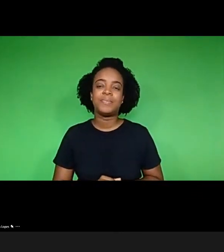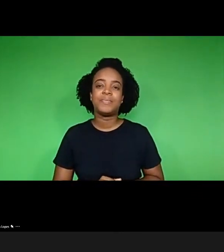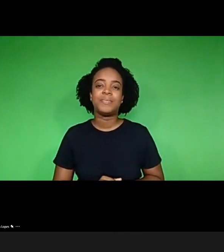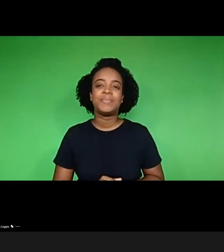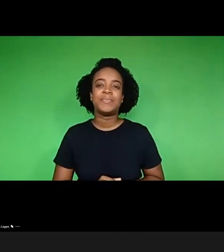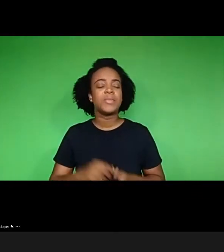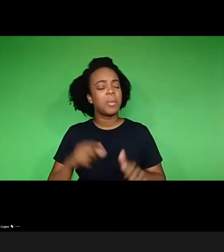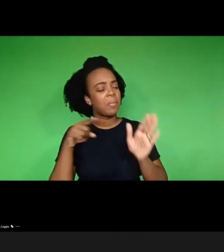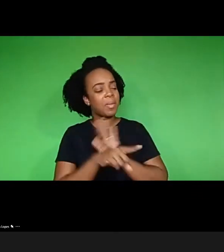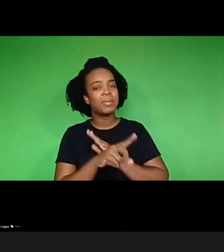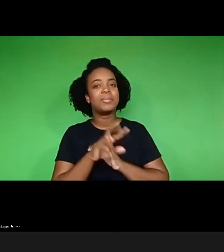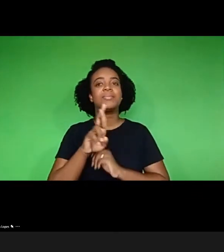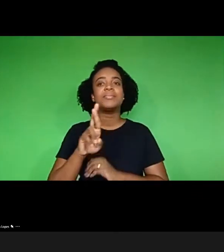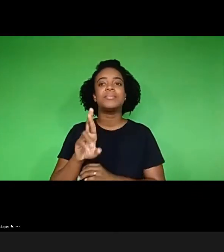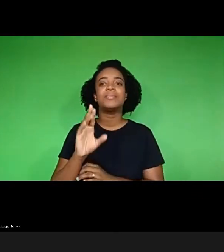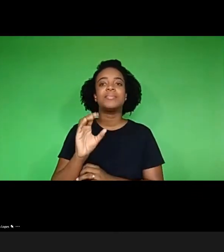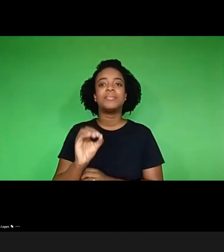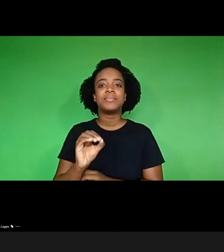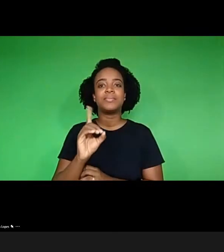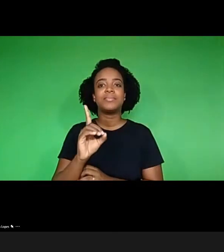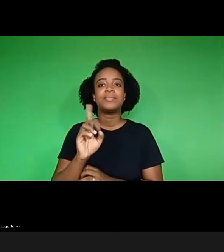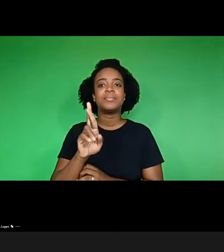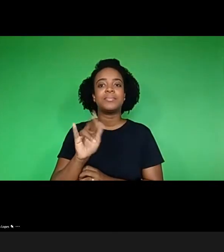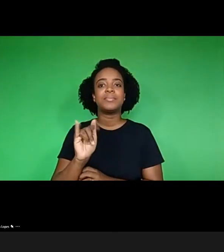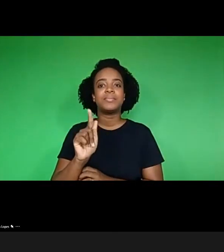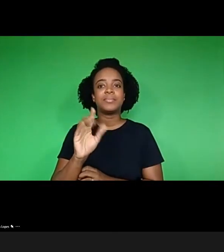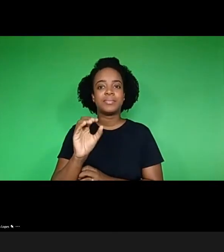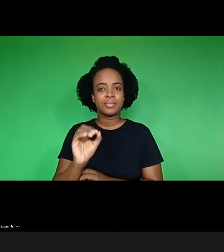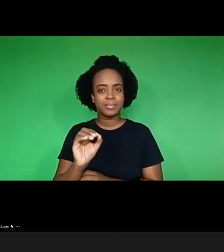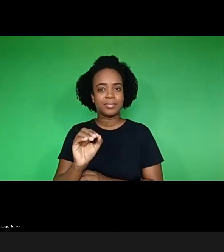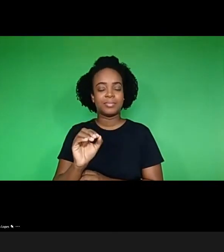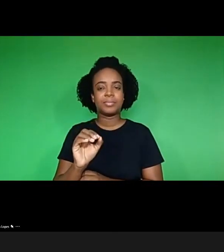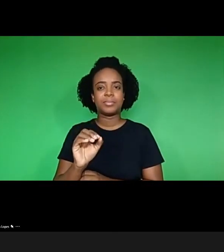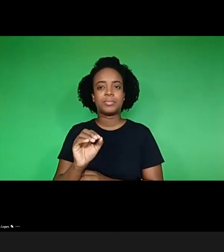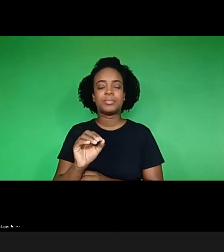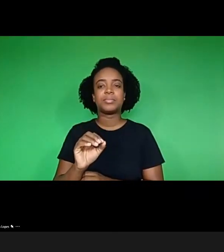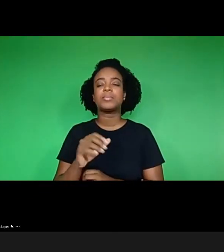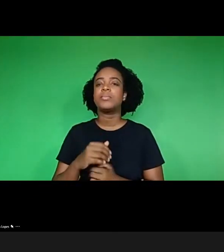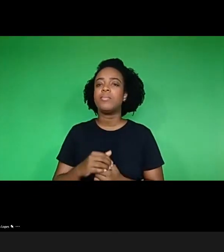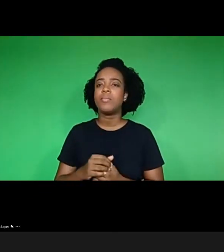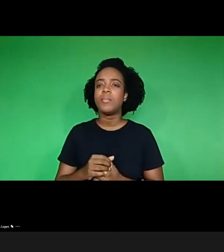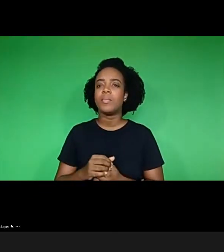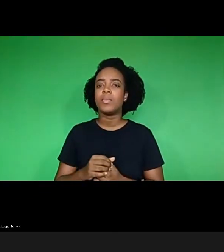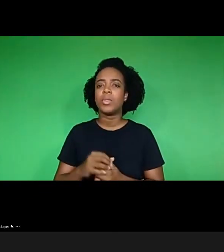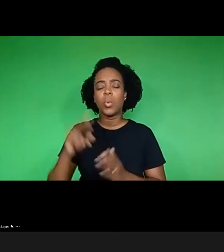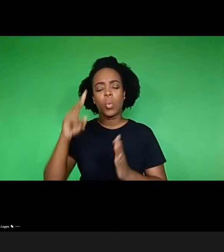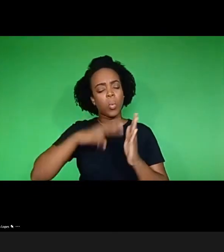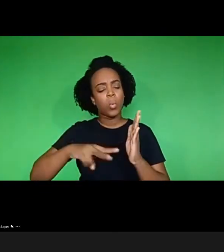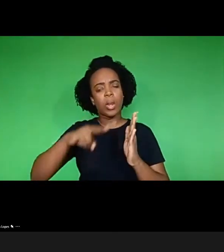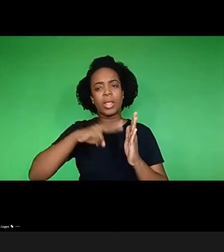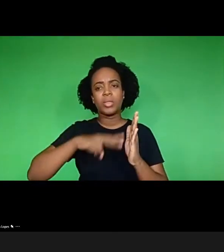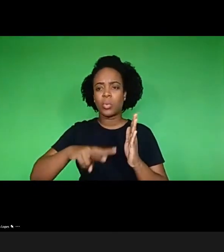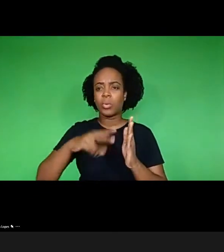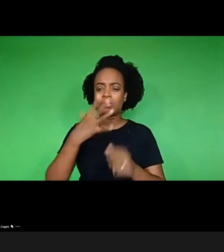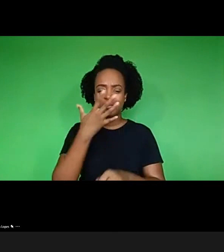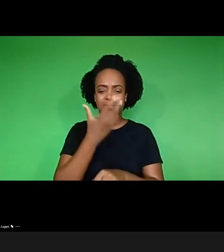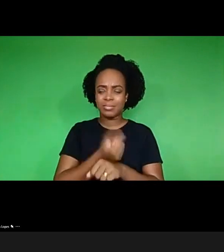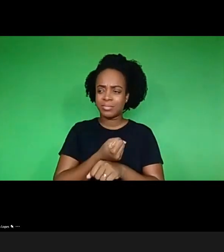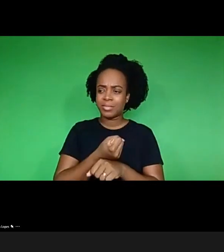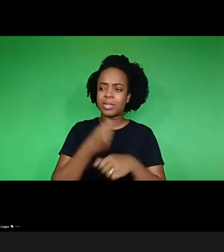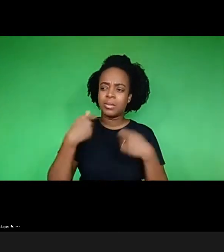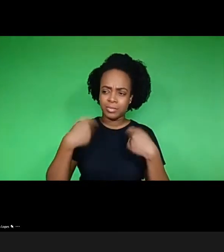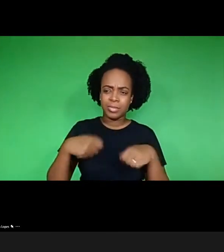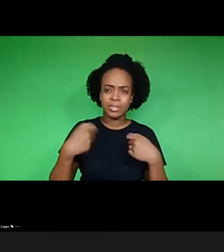Pergunta do Rodrigo, acho que eu já respondi. Precisa instalar um leitor para o navegador para utilizar as